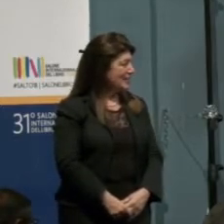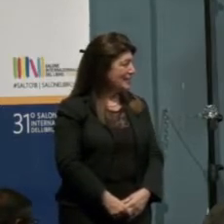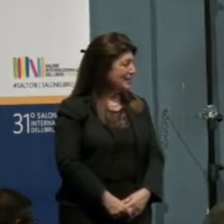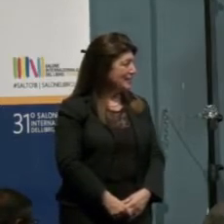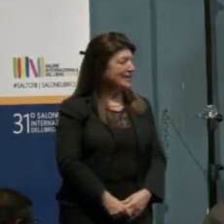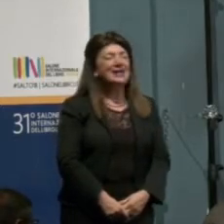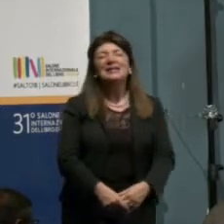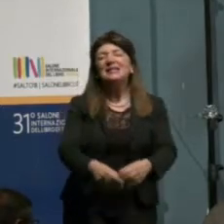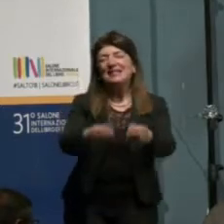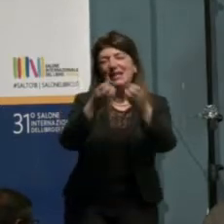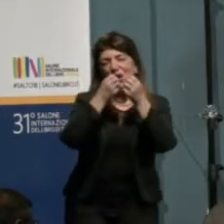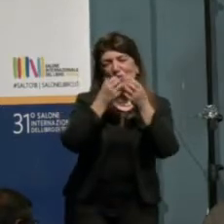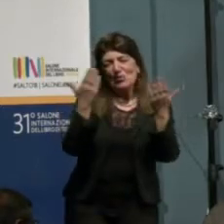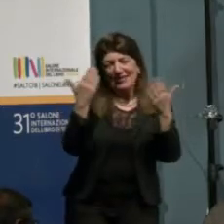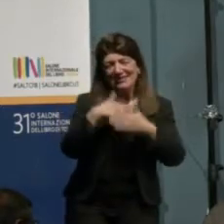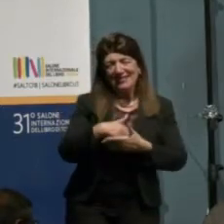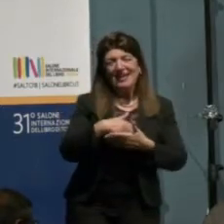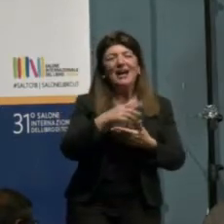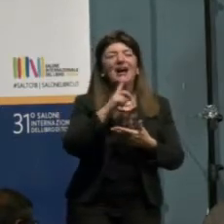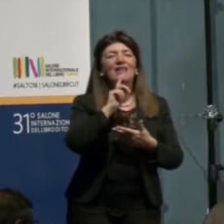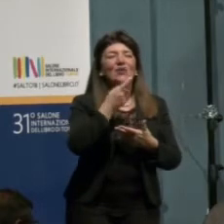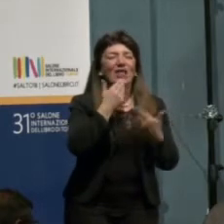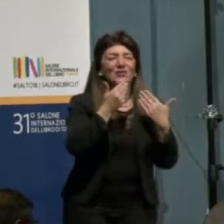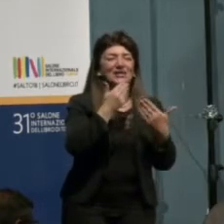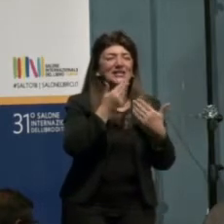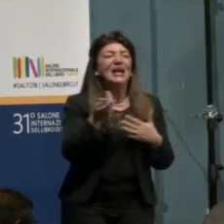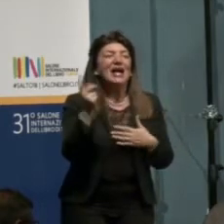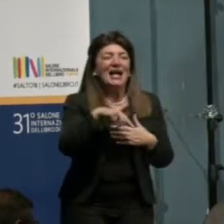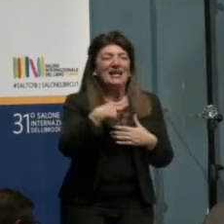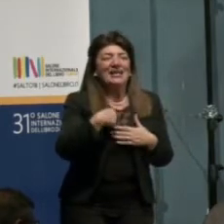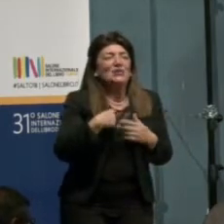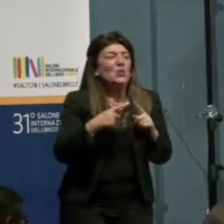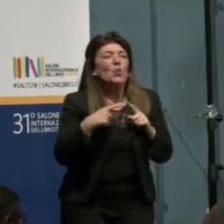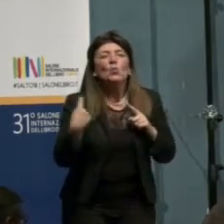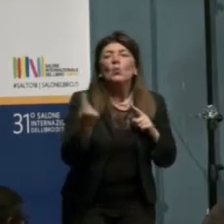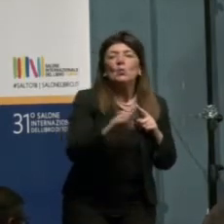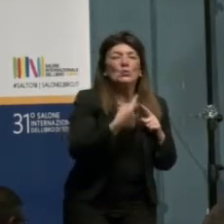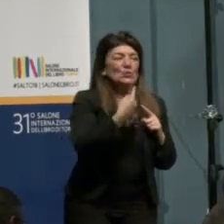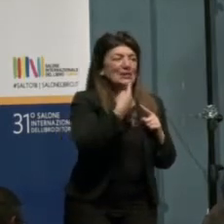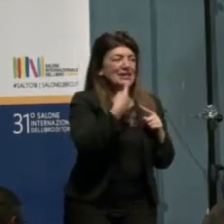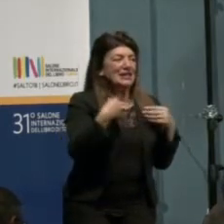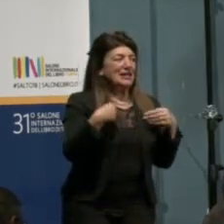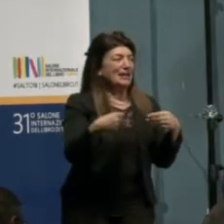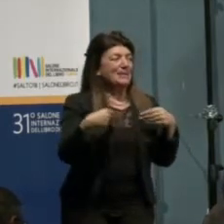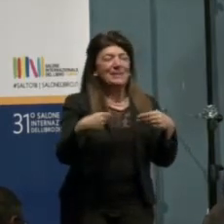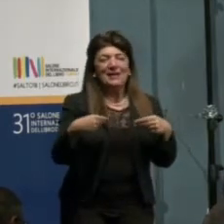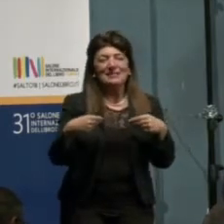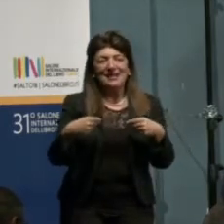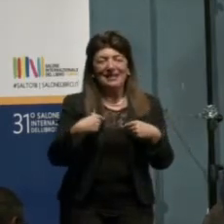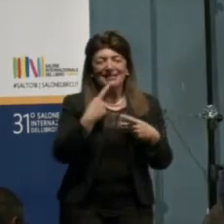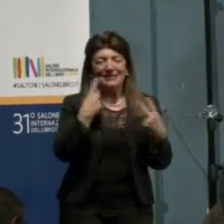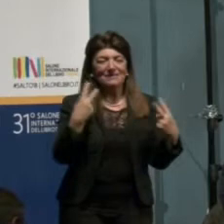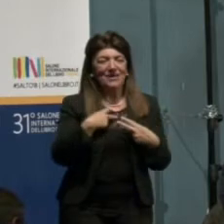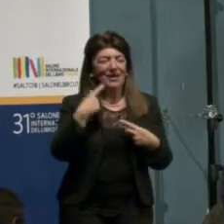buonasera volevo ringraziare anch'io un po tutti i presenti siamo veramente onorati